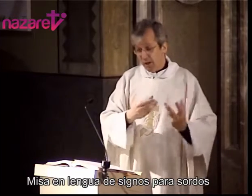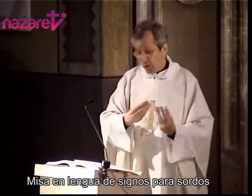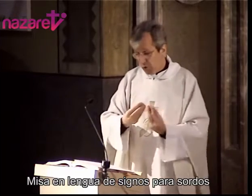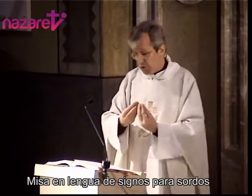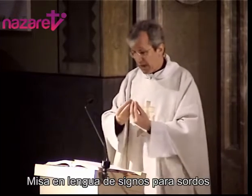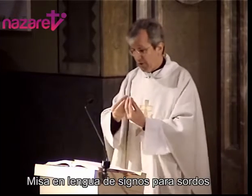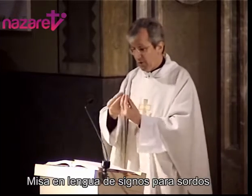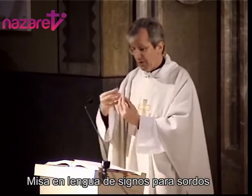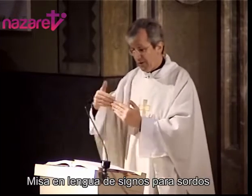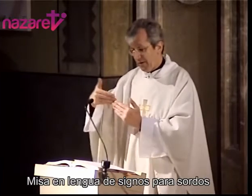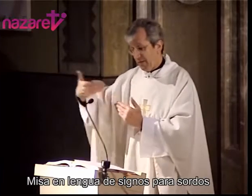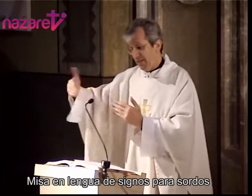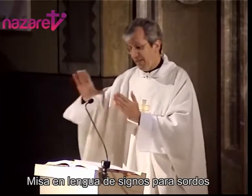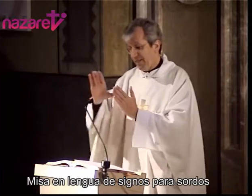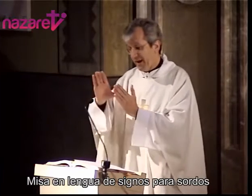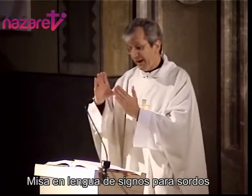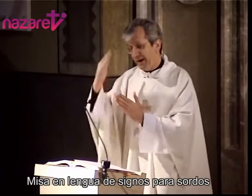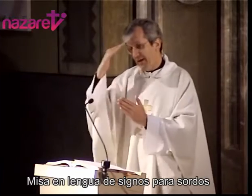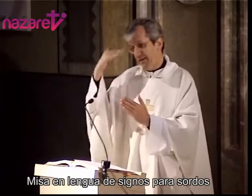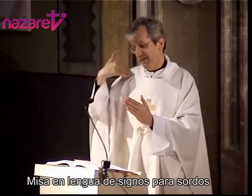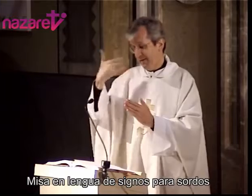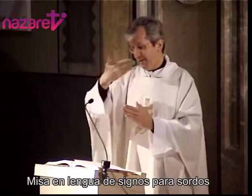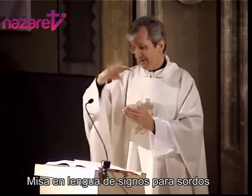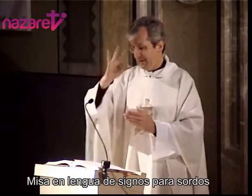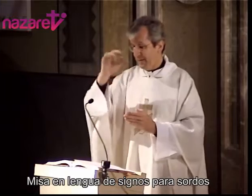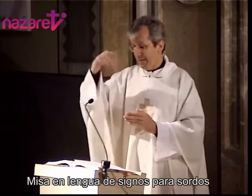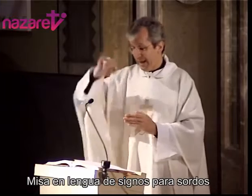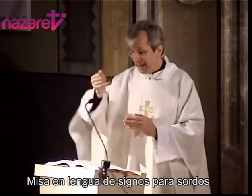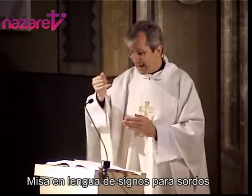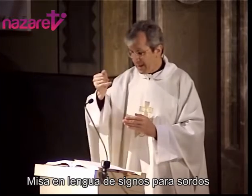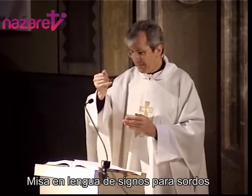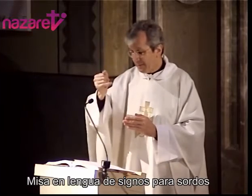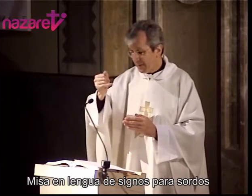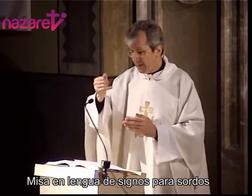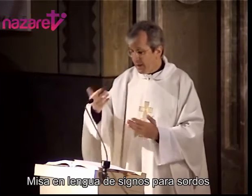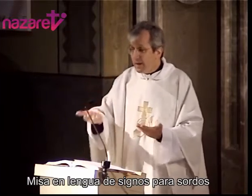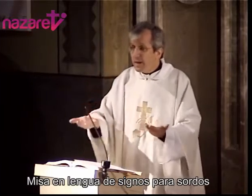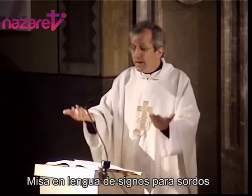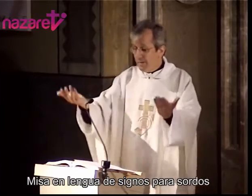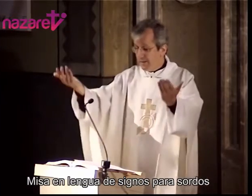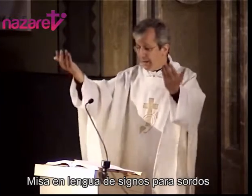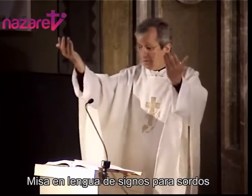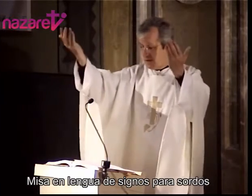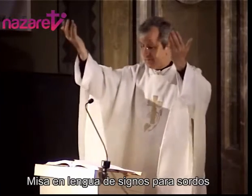Los sacó cerca de Betania y, levantando las